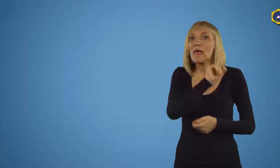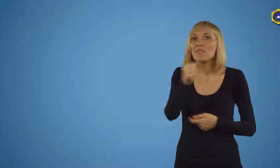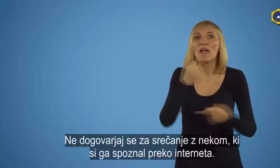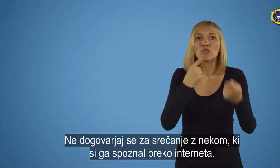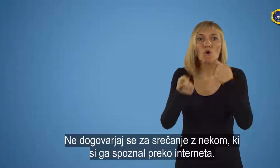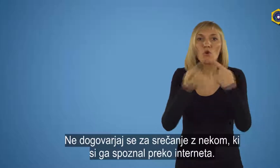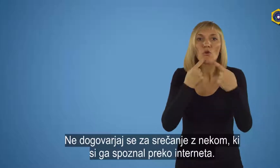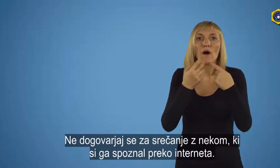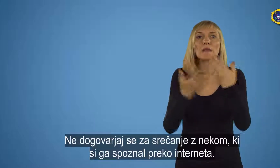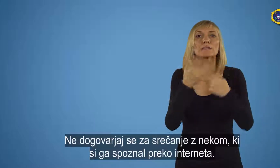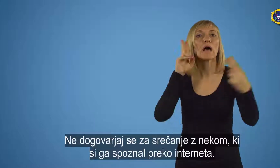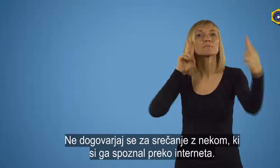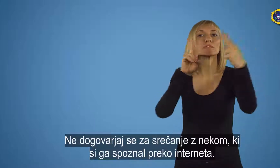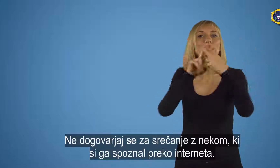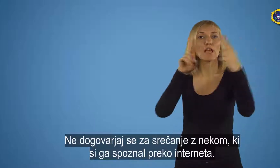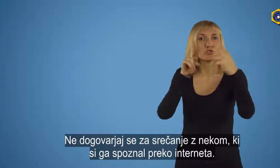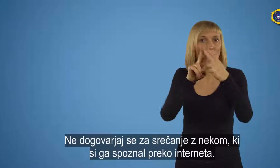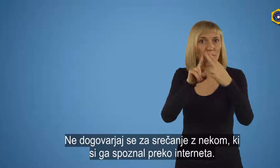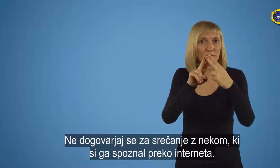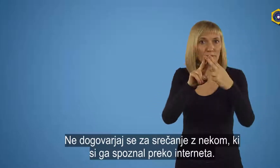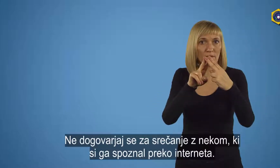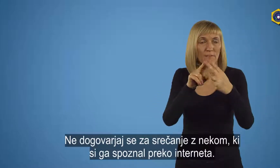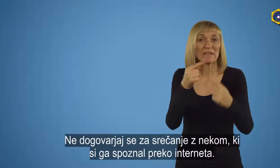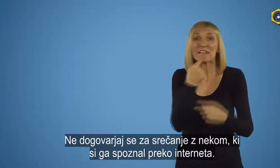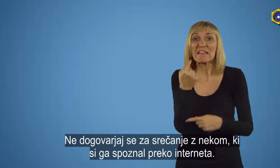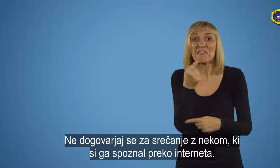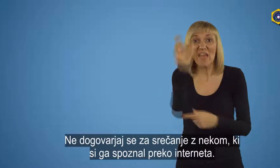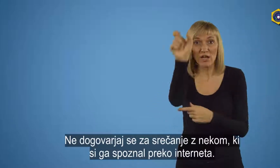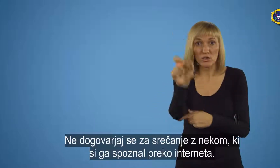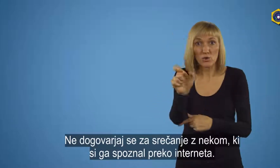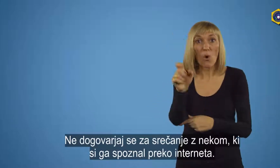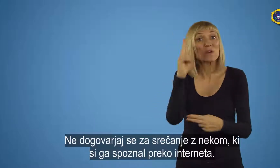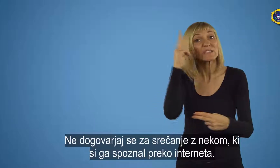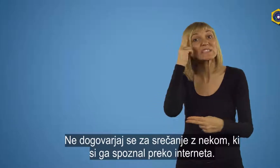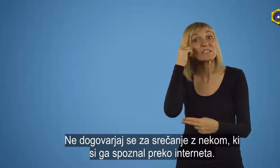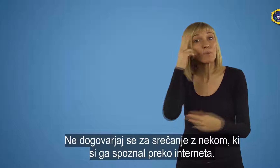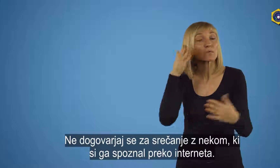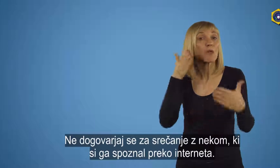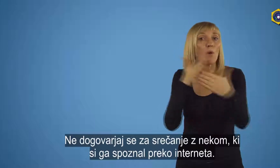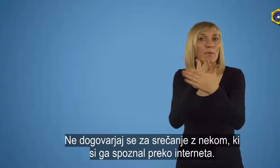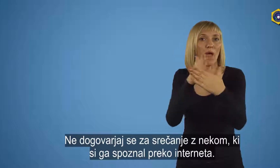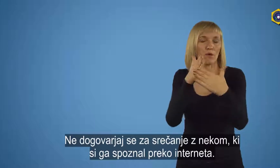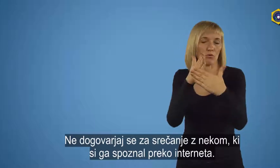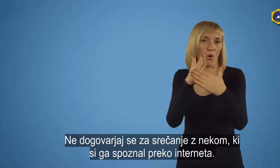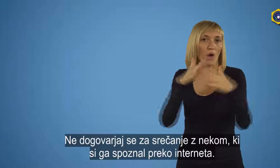Ne dogovarjaj se za srečanje z nekom, ki si ga spoznal preko interneta.